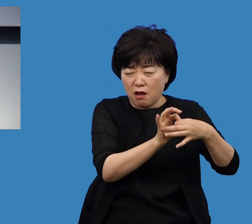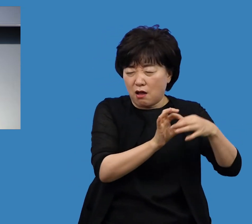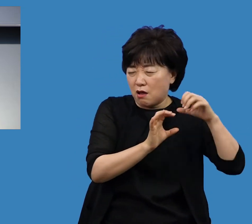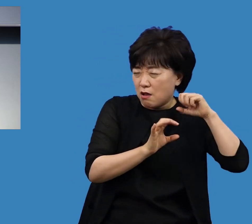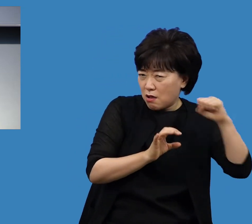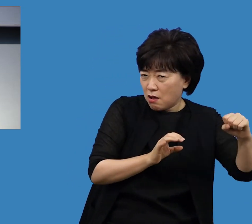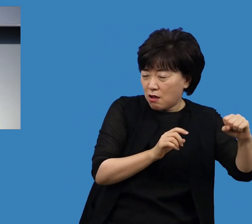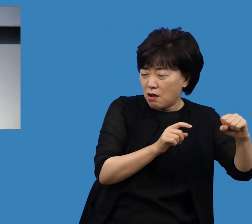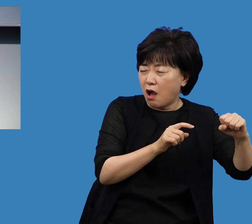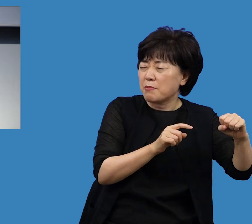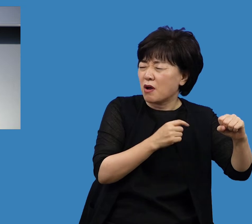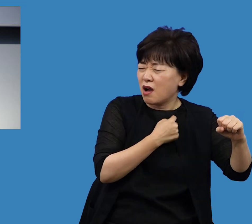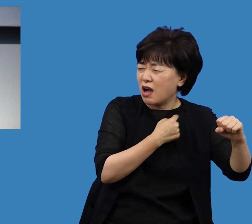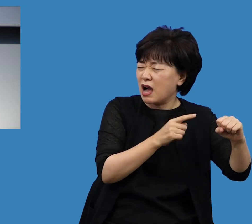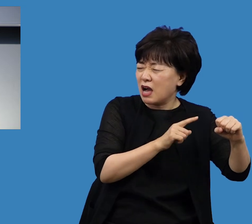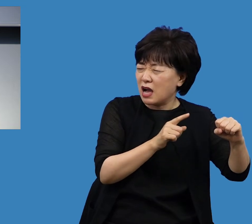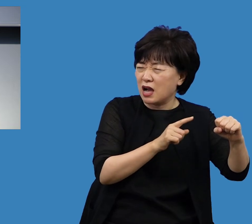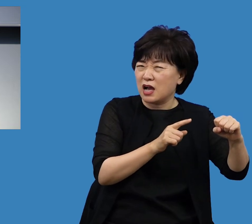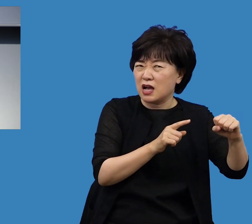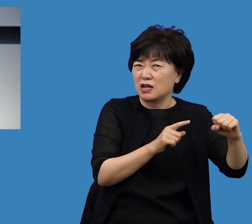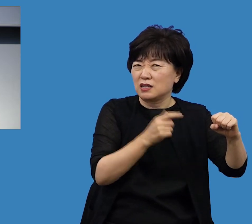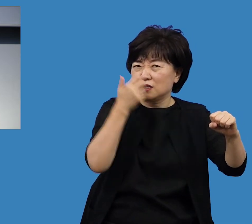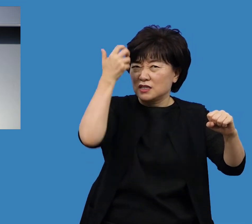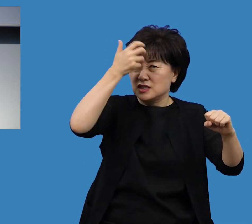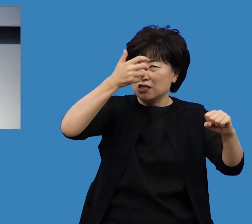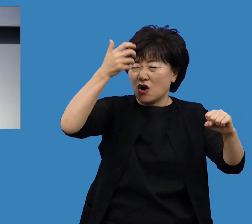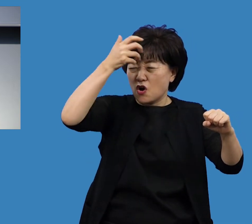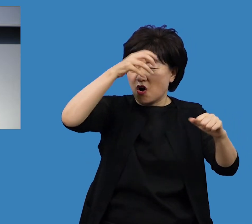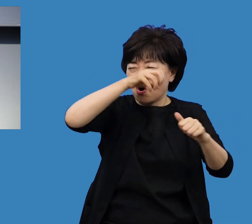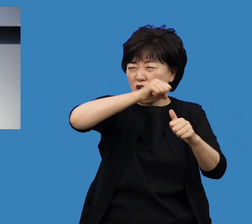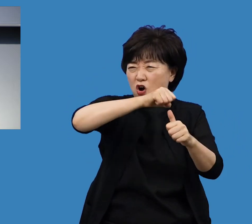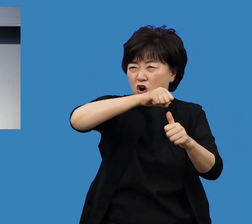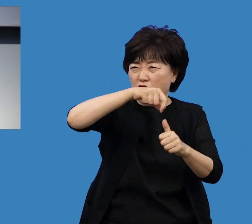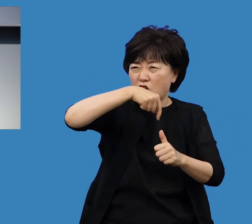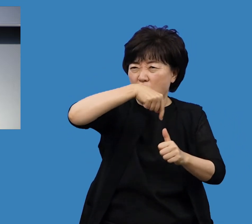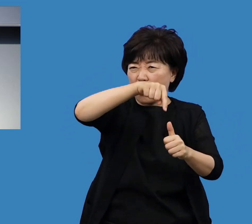돼요. 여러분 안에 영이 역사하고 있는 거야.